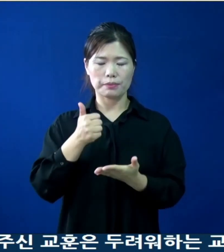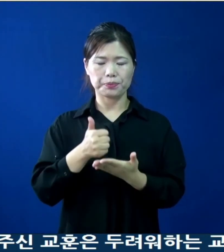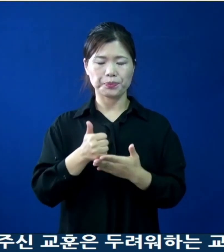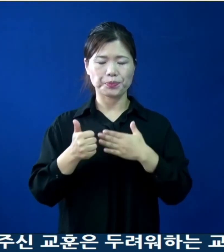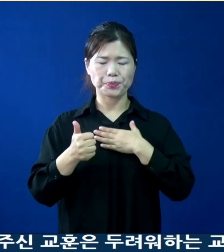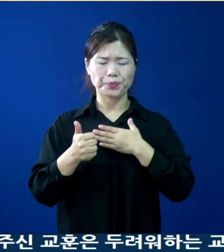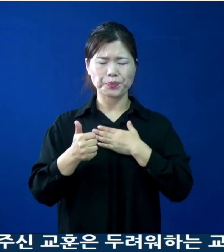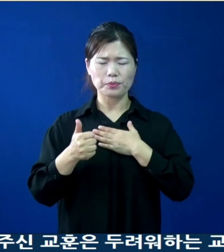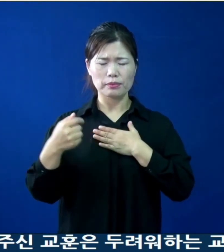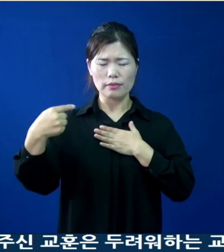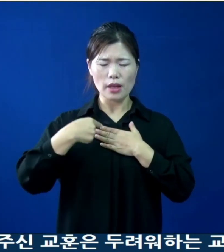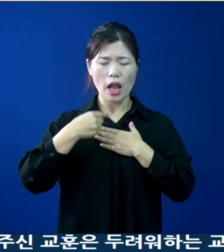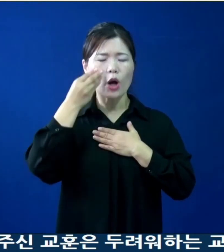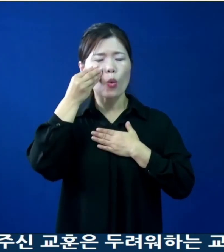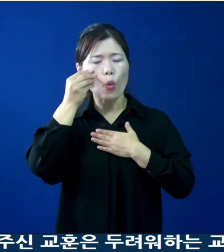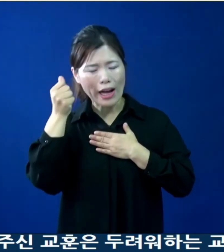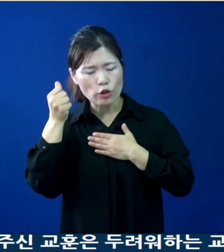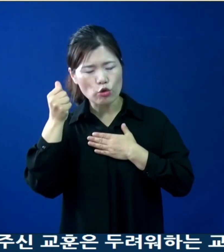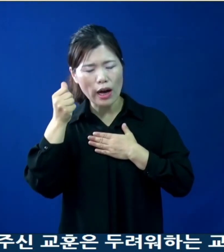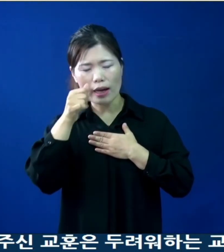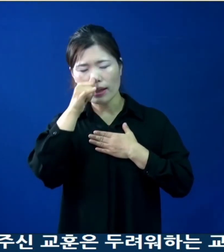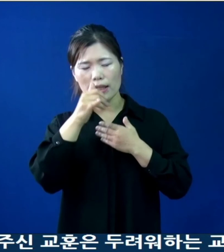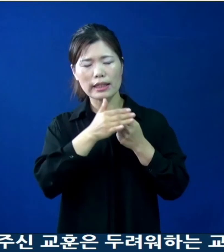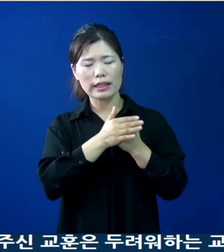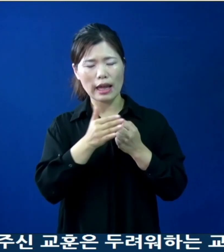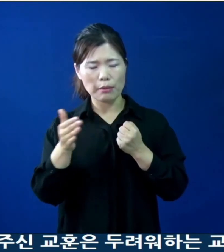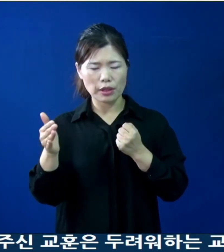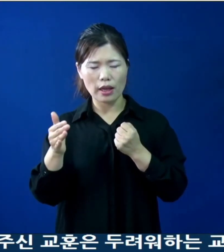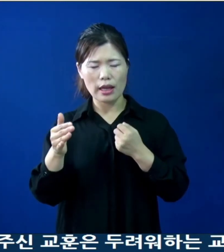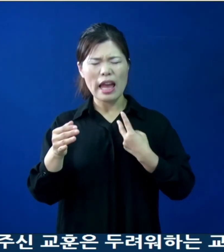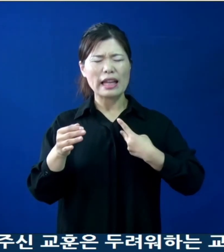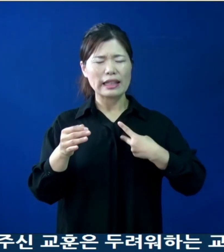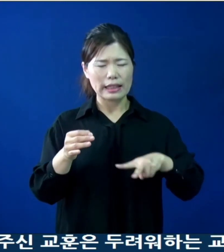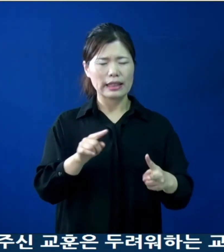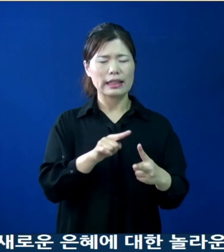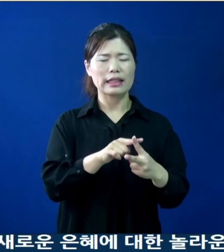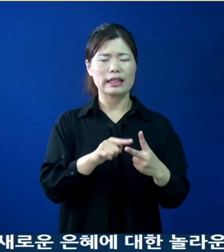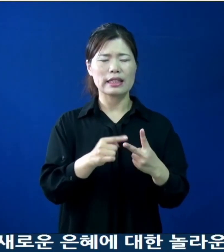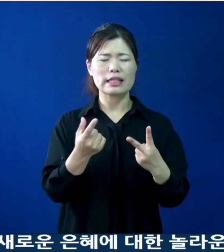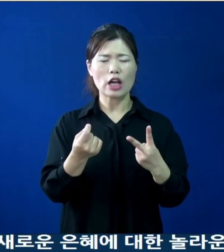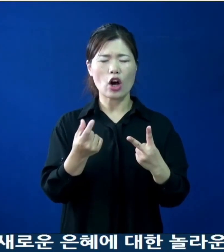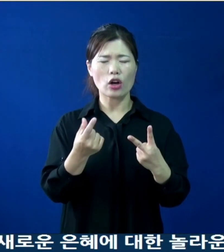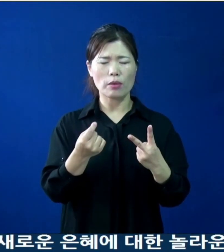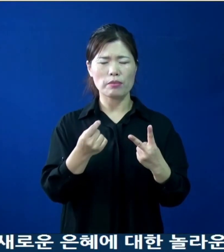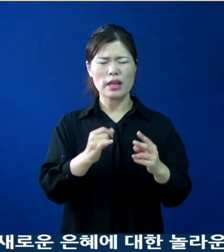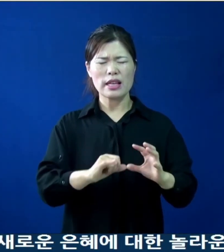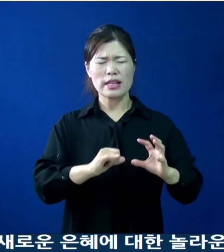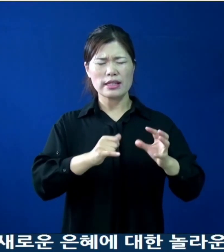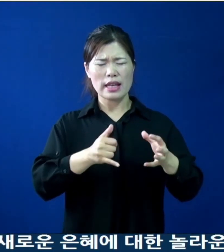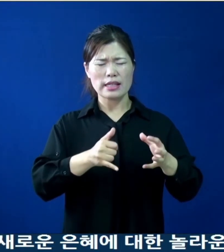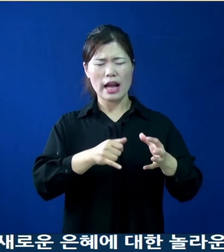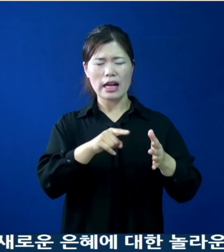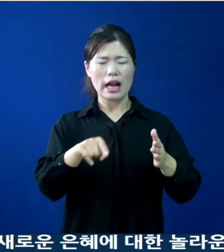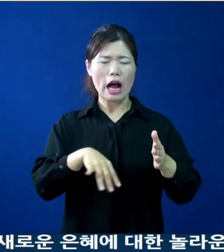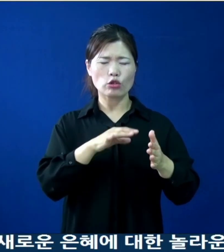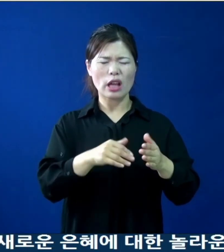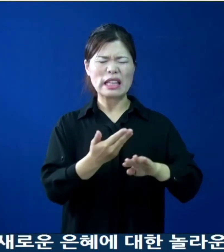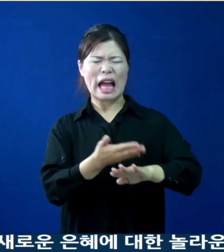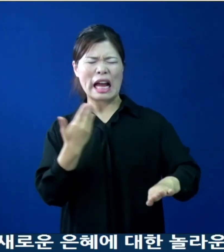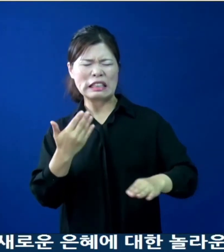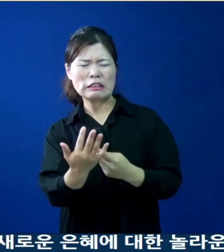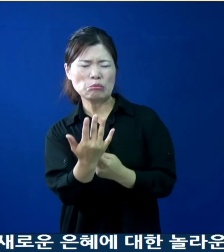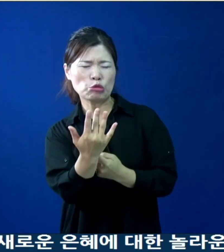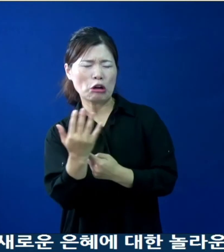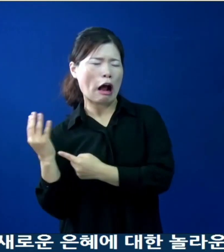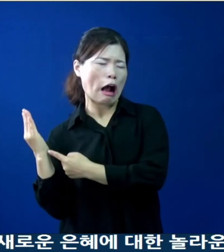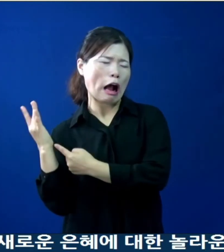나에게 관유가 있어서 비록 나답과 아비후처럼 세상 가운데 다른 불을 섞는